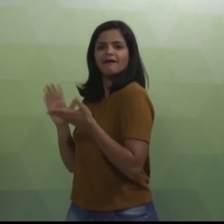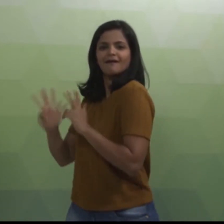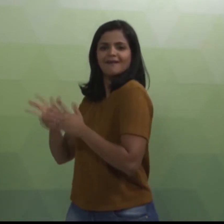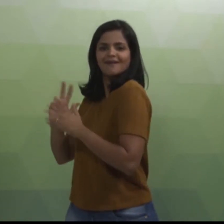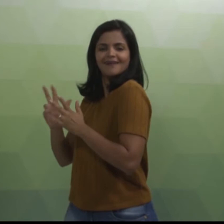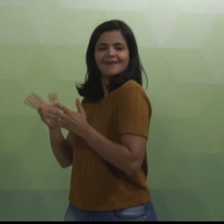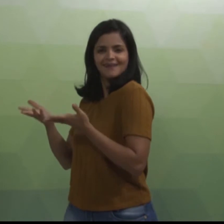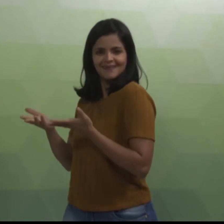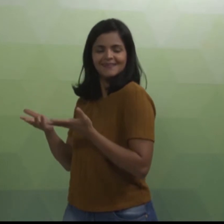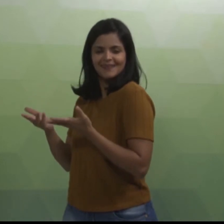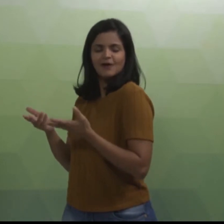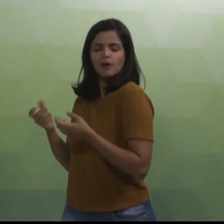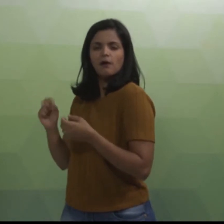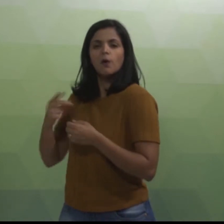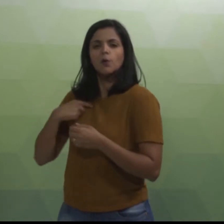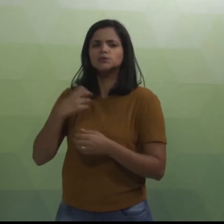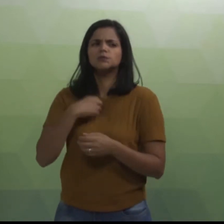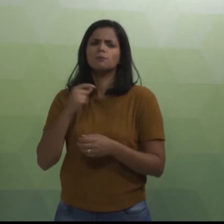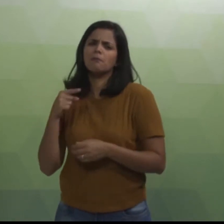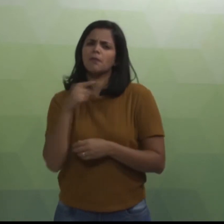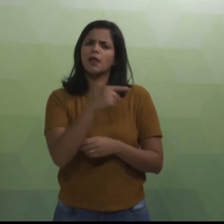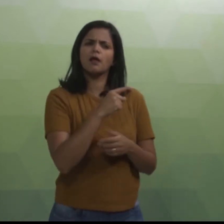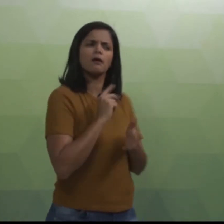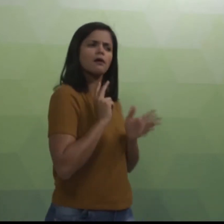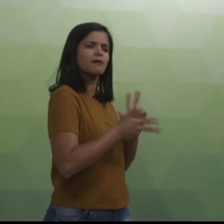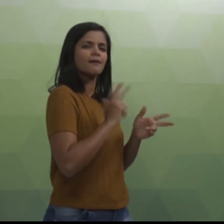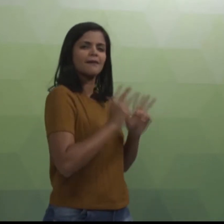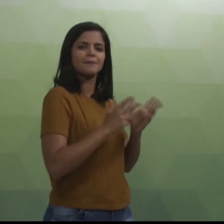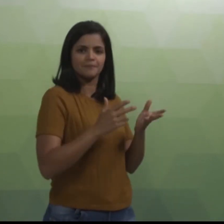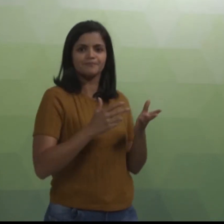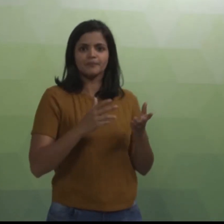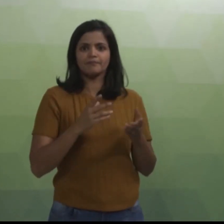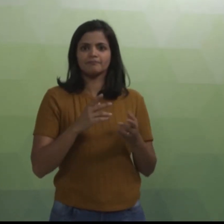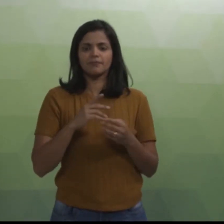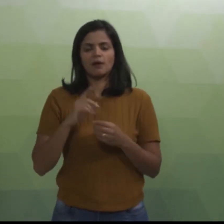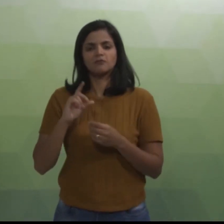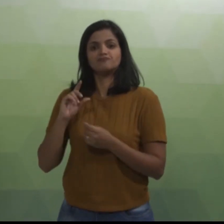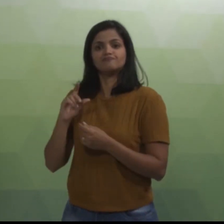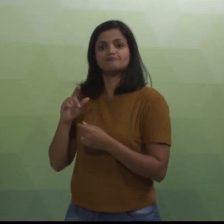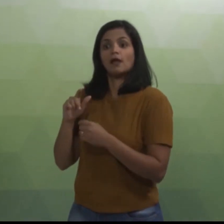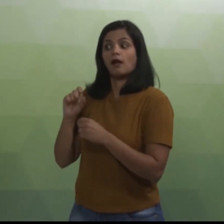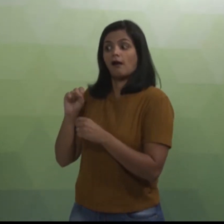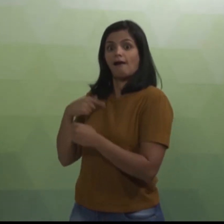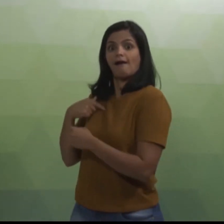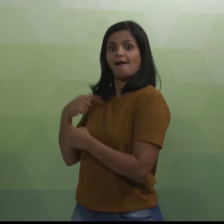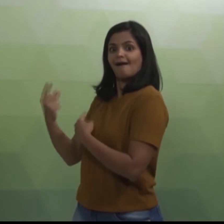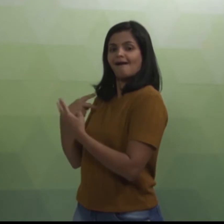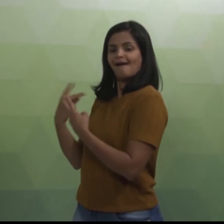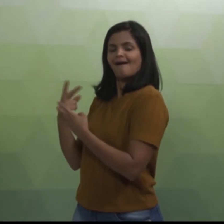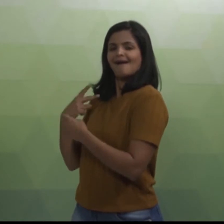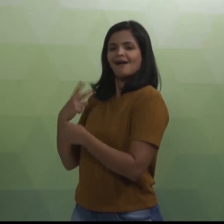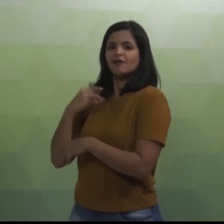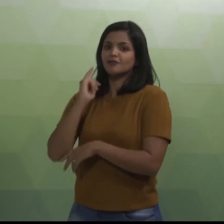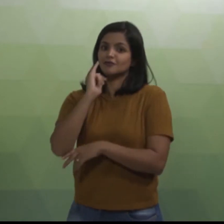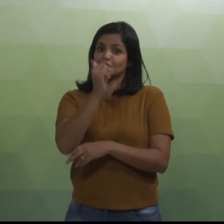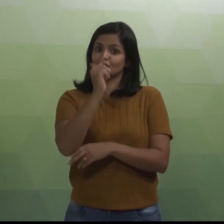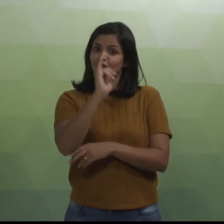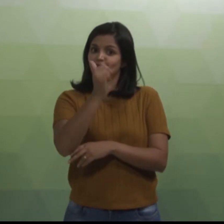corporal e facial? Essa movimentação aqui para a conversação? E se fosse para esse lado? Então,